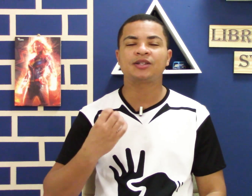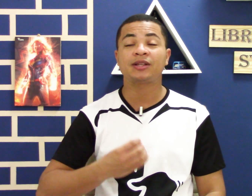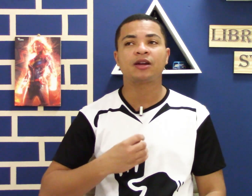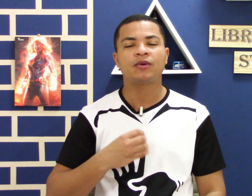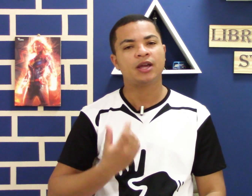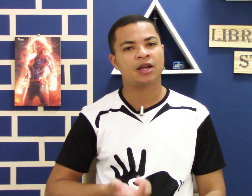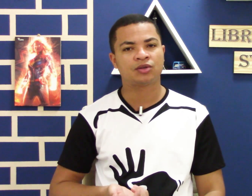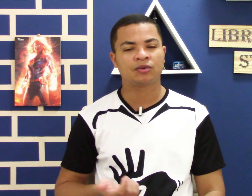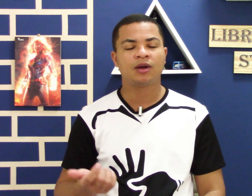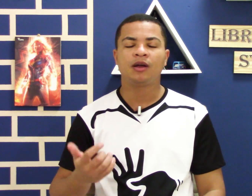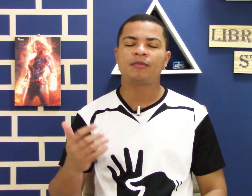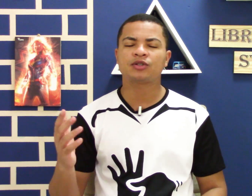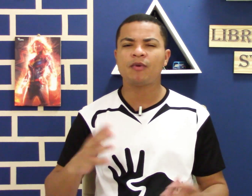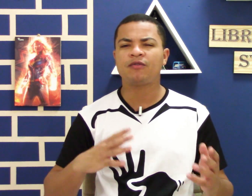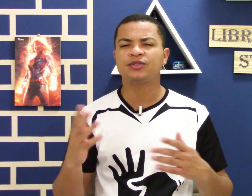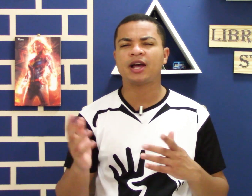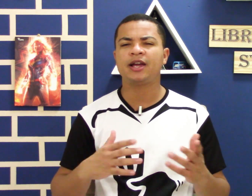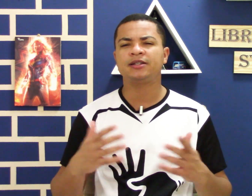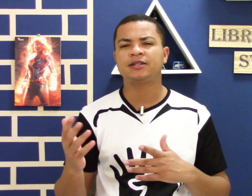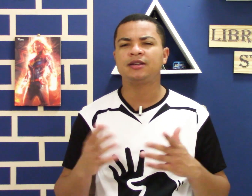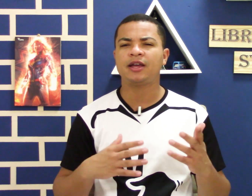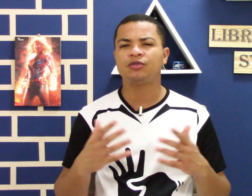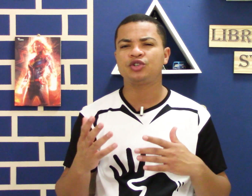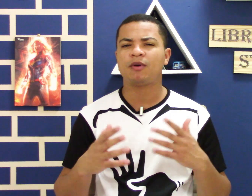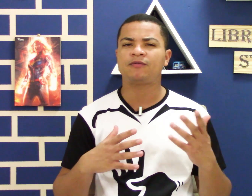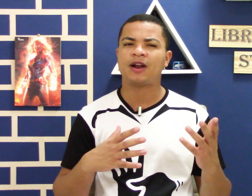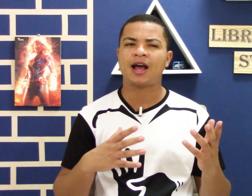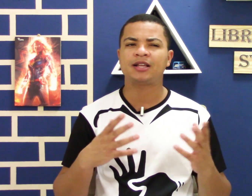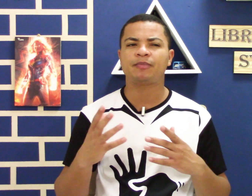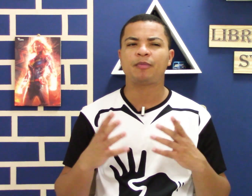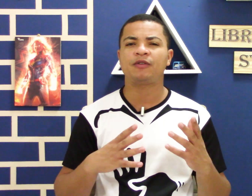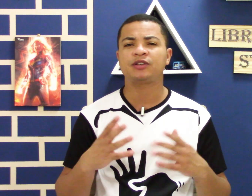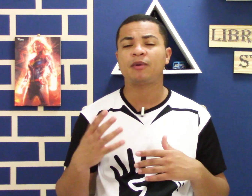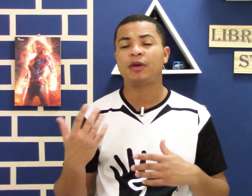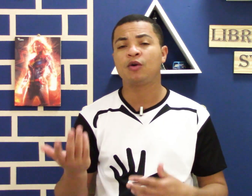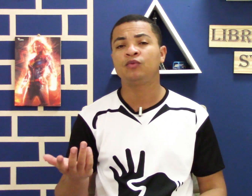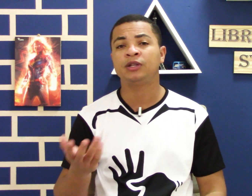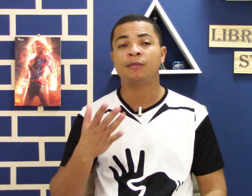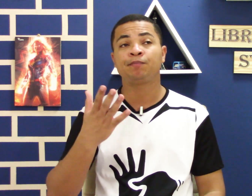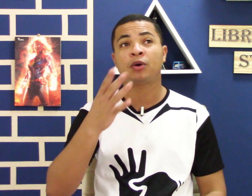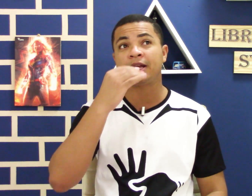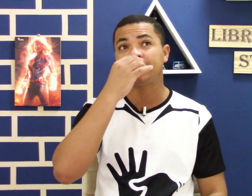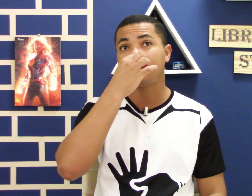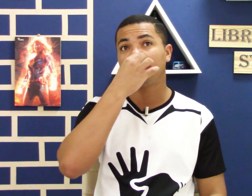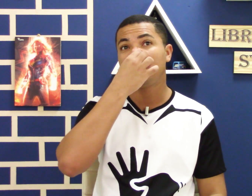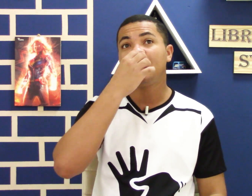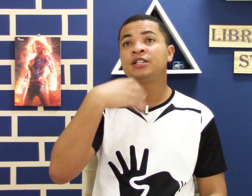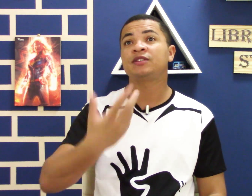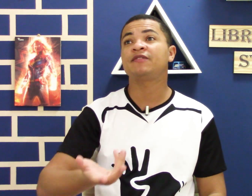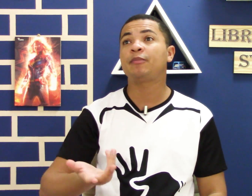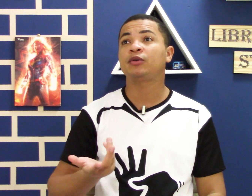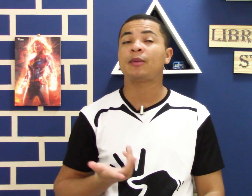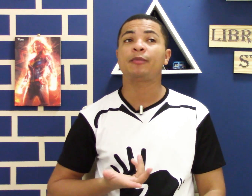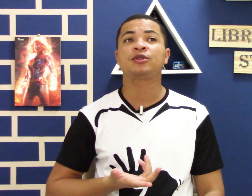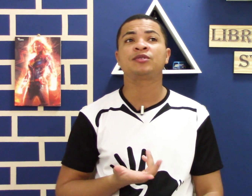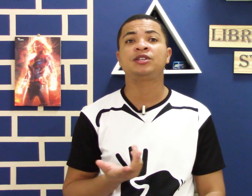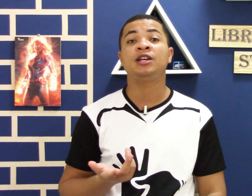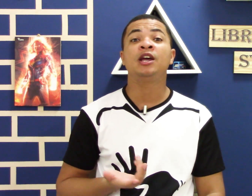até conheço, mas como eu vou usar eles assim dentro de uma frase para poder fazer uma pergunta? Por exemplo, se você vai perguntar para a pessoa assim: